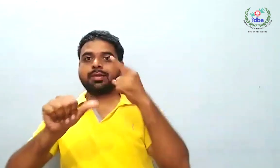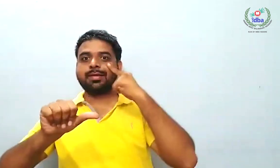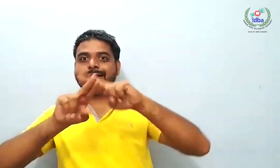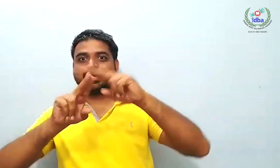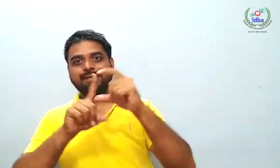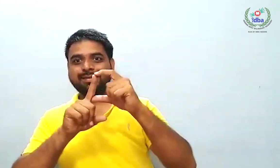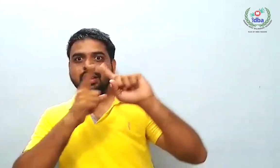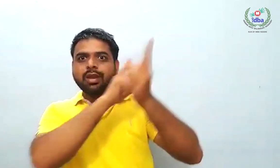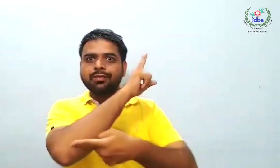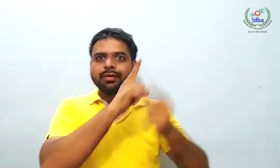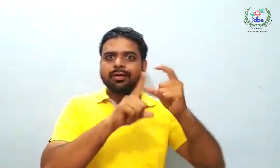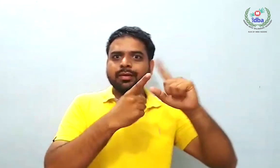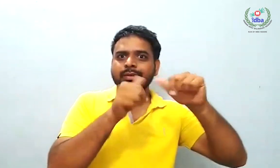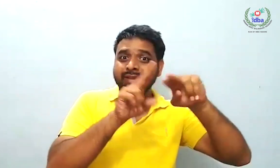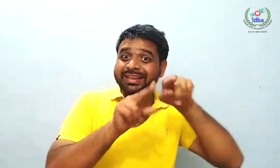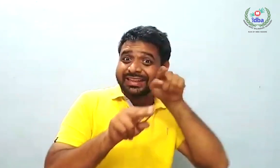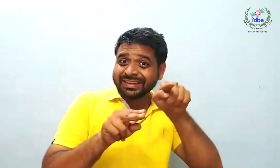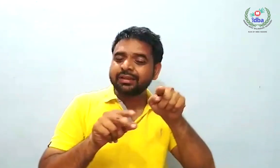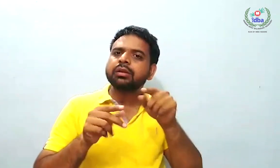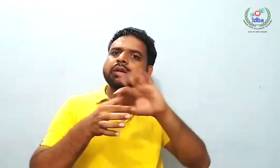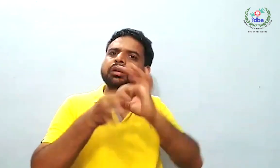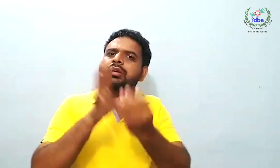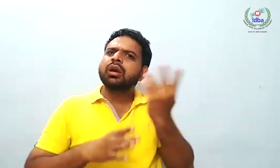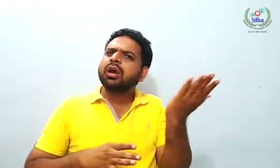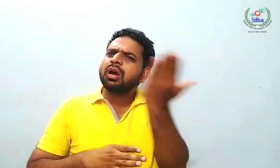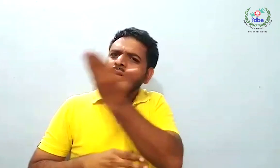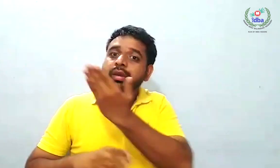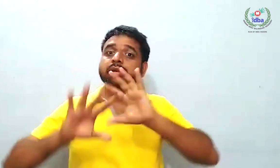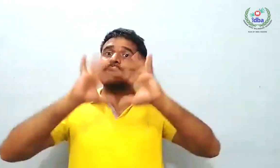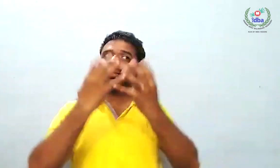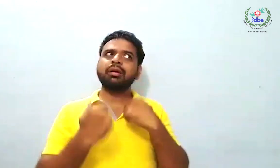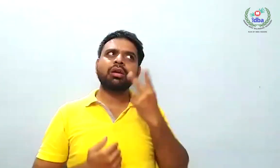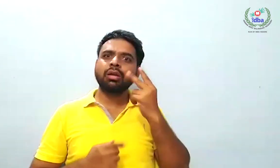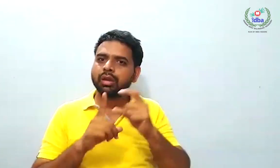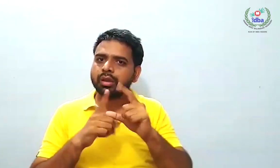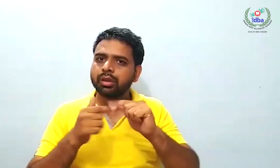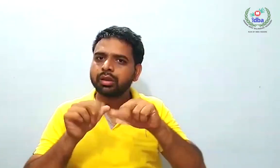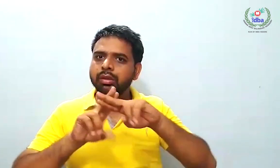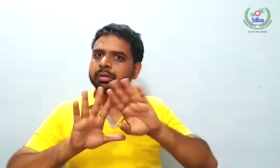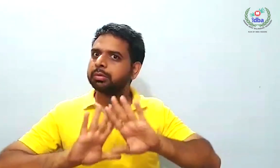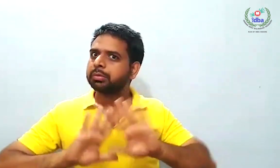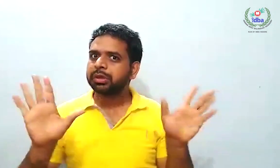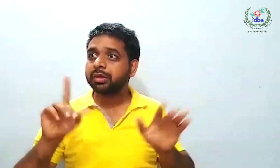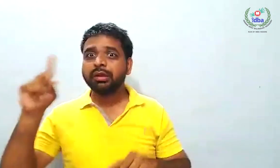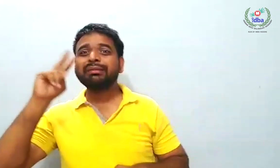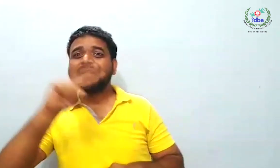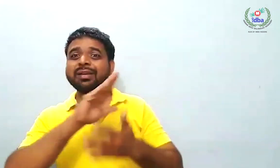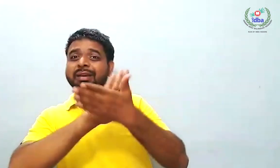ऑल इंडिया फेडरेशन ऑफ द डेफ, इन दोनों में ही आपने देखा कि सिर्फ डेफ शब्द, विश्व स्तर पे भी हम देखें तो सारे संगठनों में सिर्फ